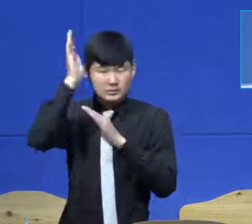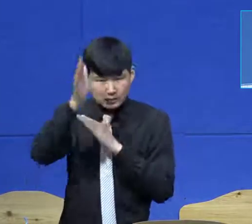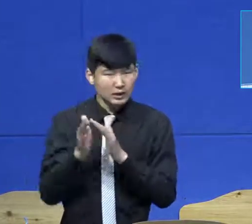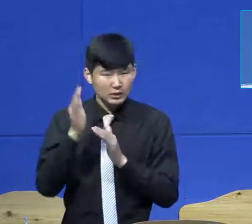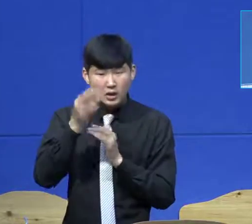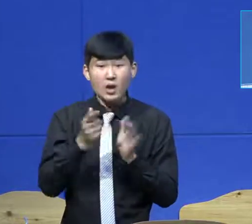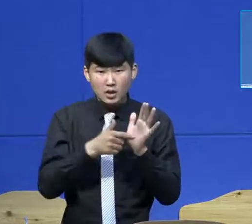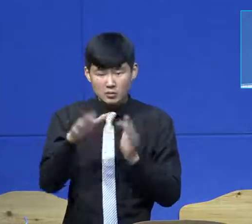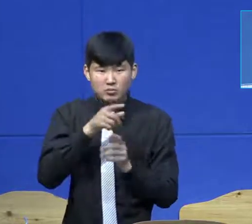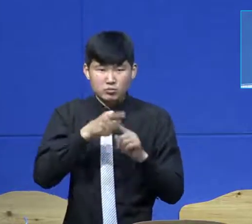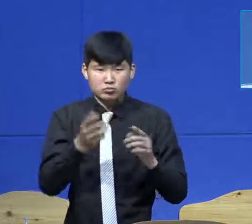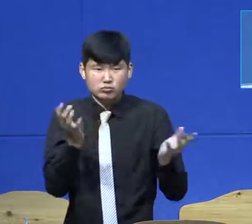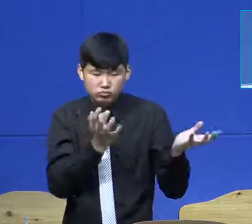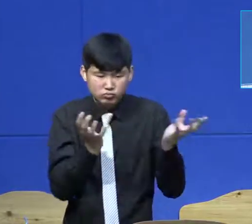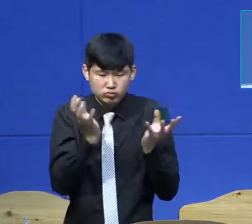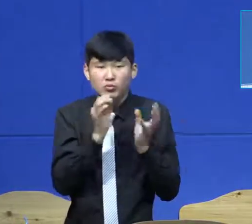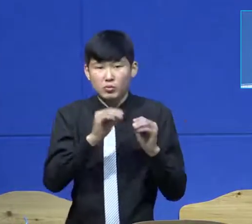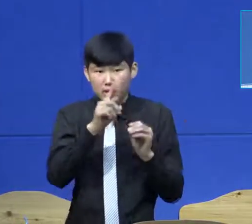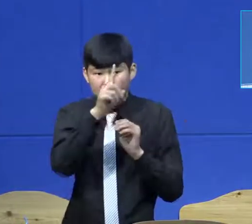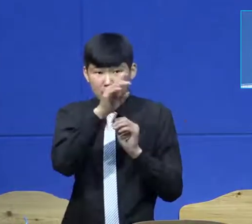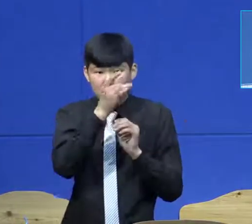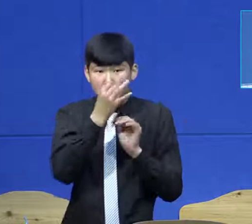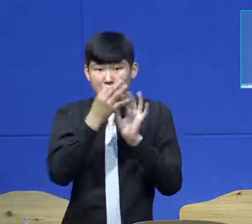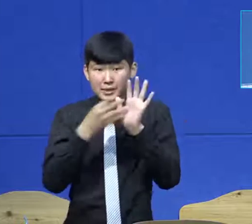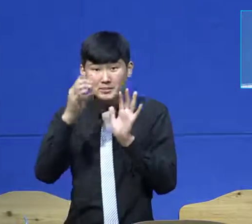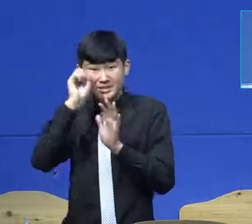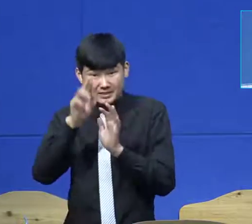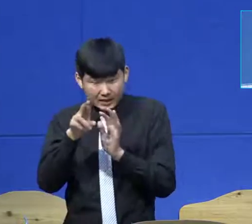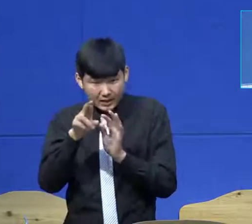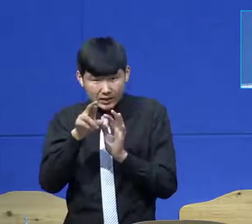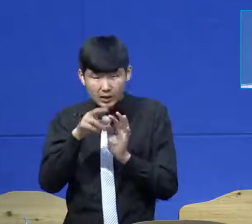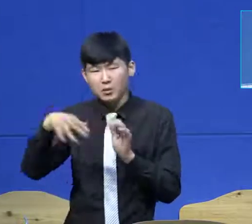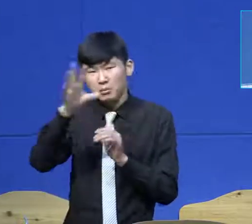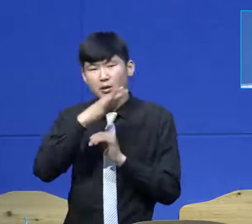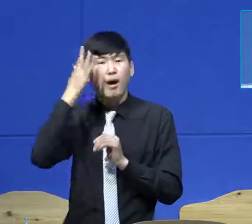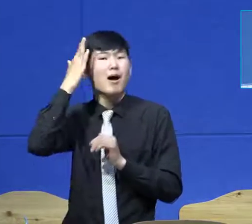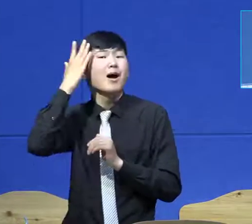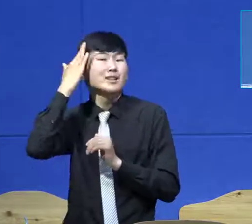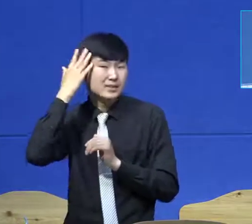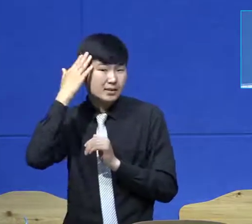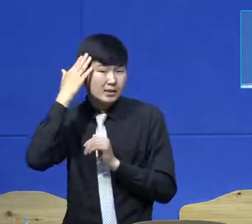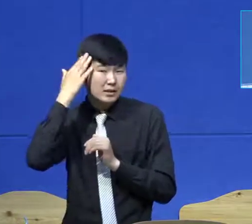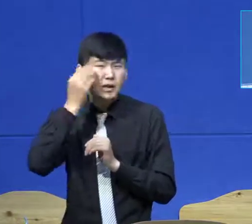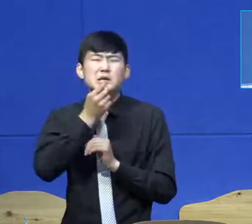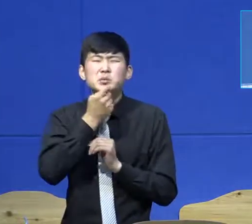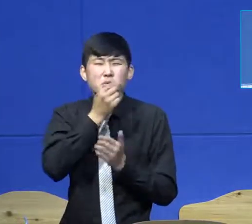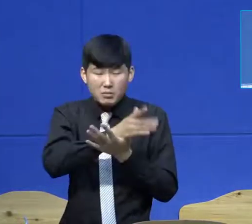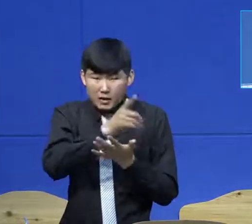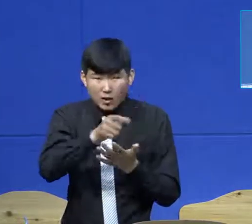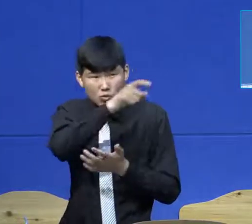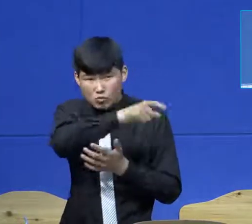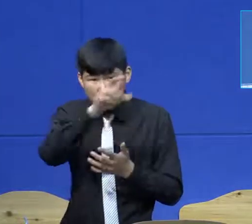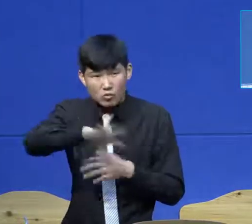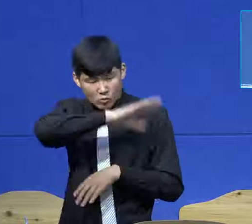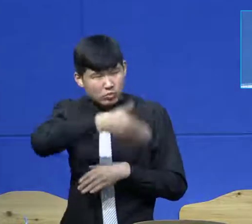хэрэгцээнийхэн хэрээр бид нар цуглах болно. Энэ 1 тэрбум 800 саяыг бид нар гадаадын хүнд байгаа хүмүүст